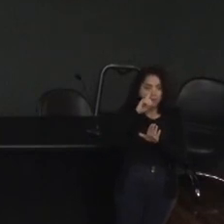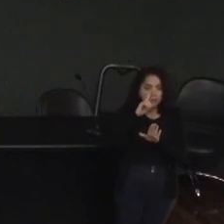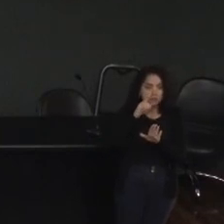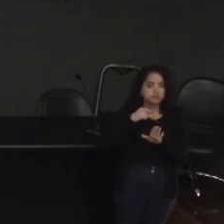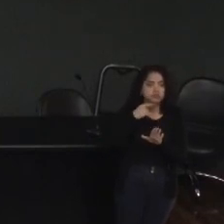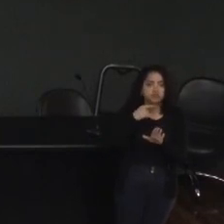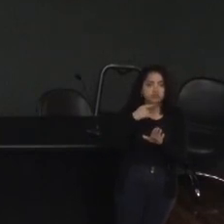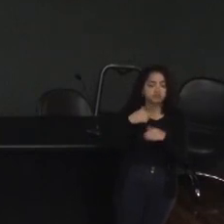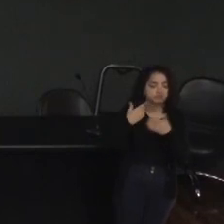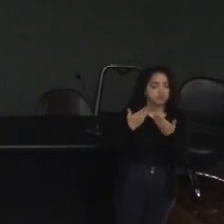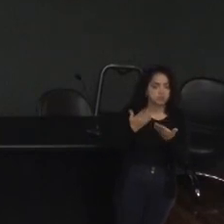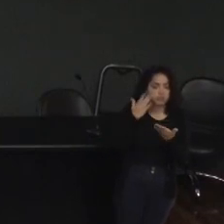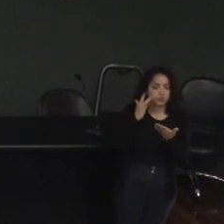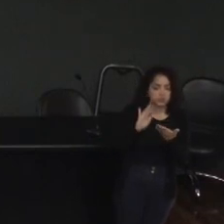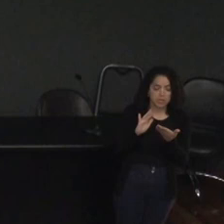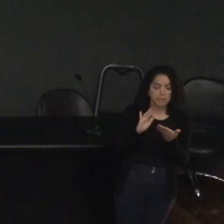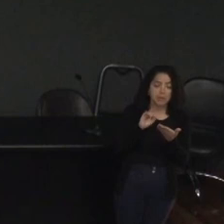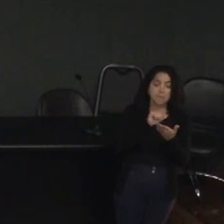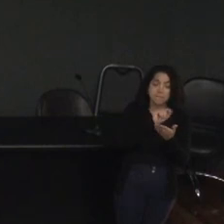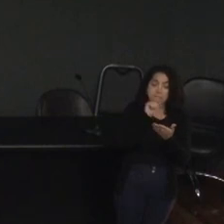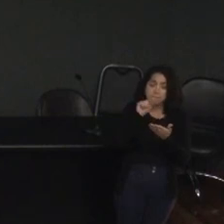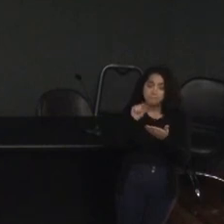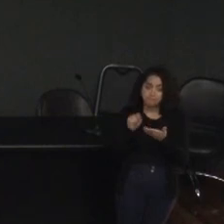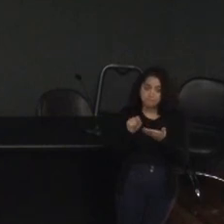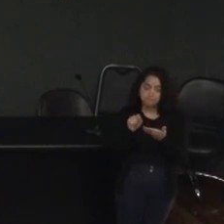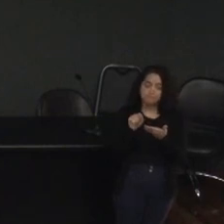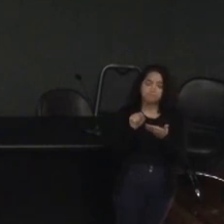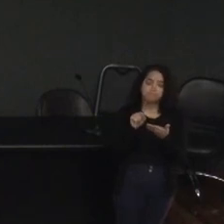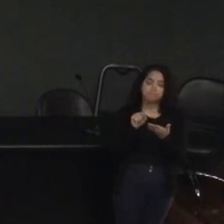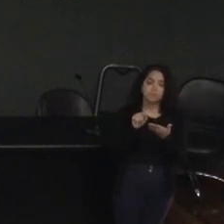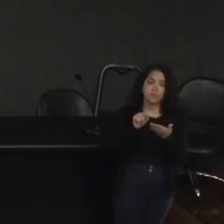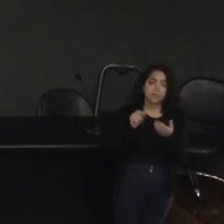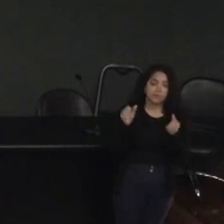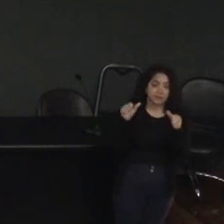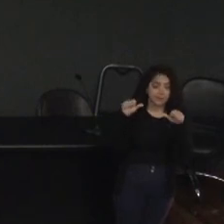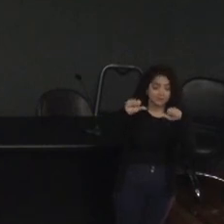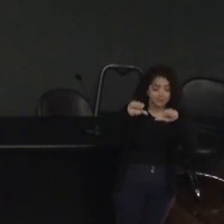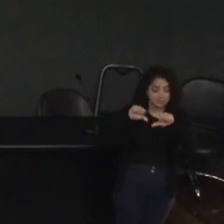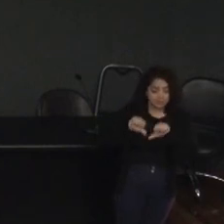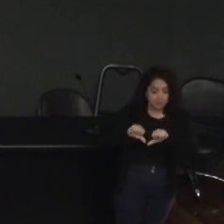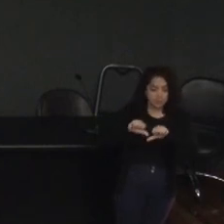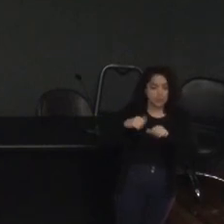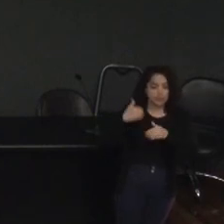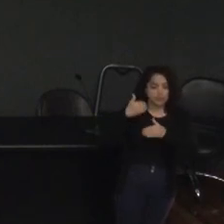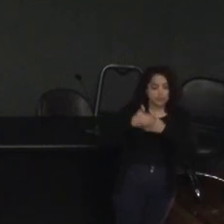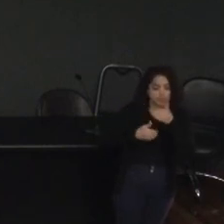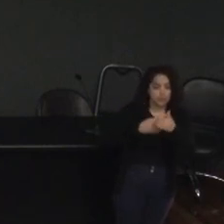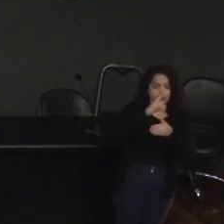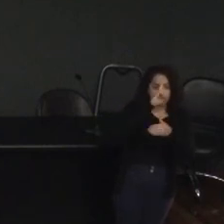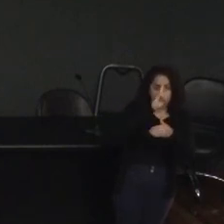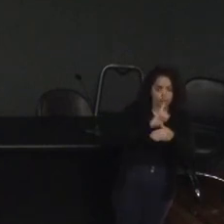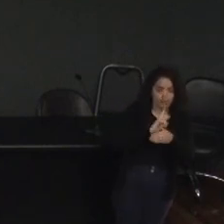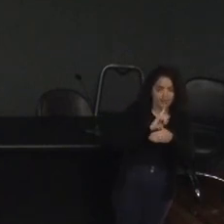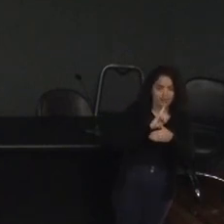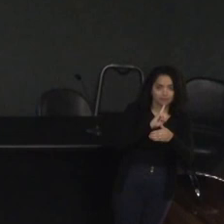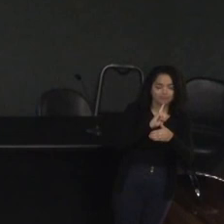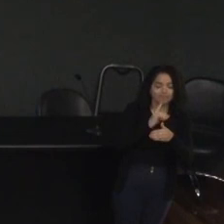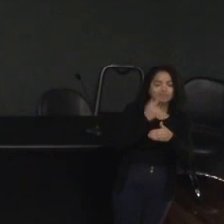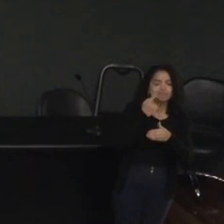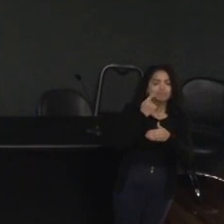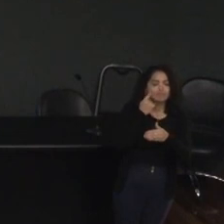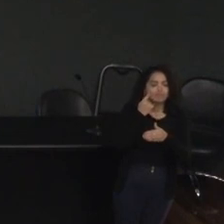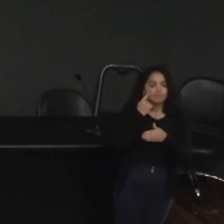porque tá anonimizado mas você tem aqui Um risco que é Extremo e que depois ficou Amarelo certo então